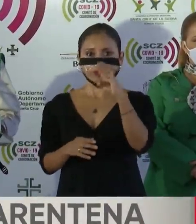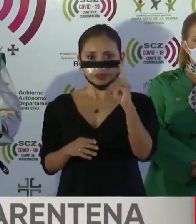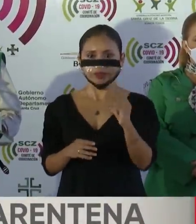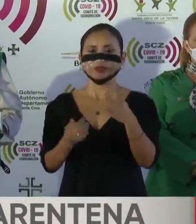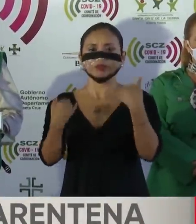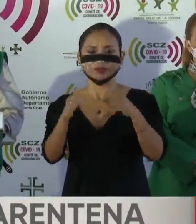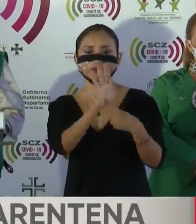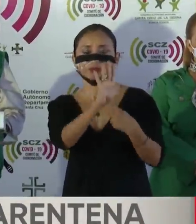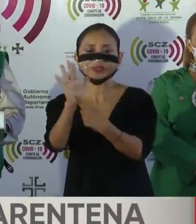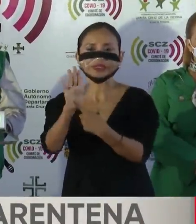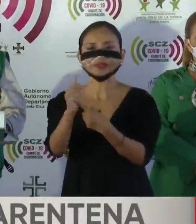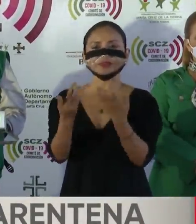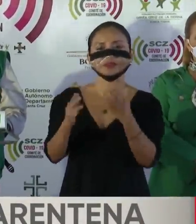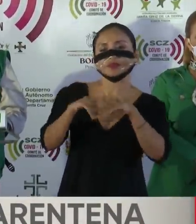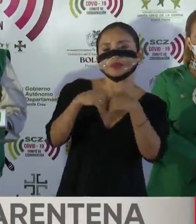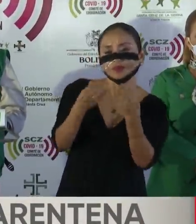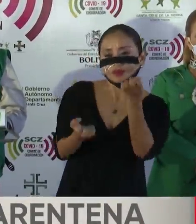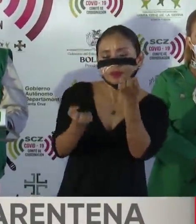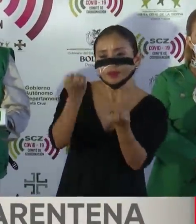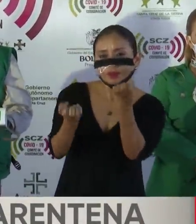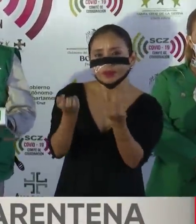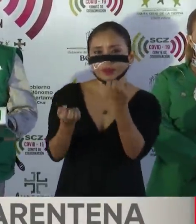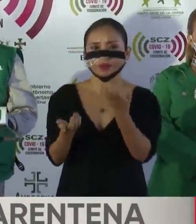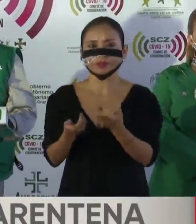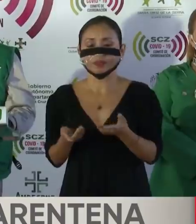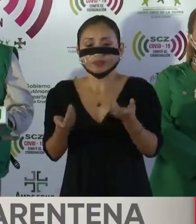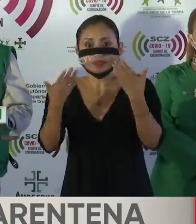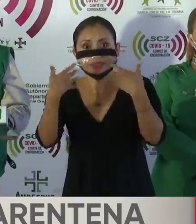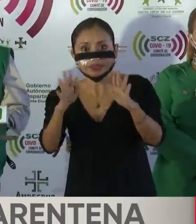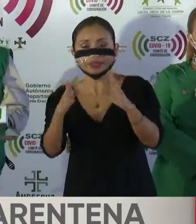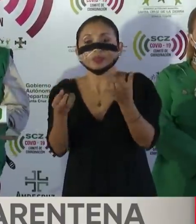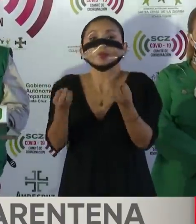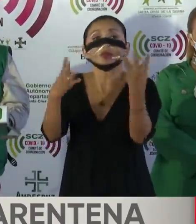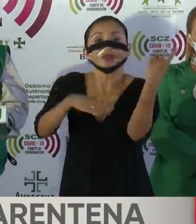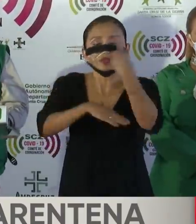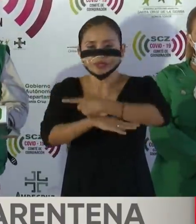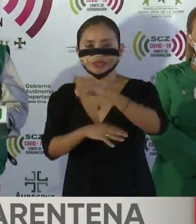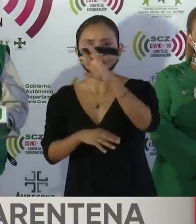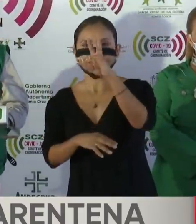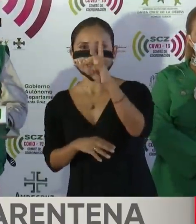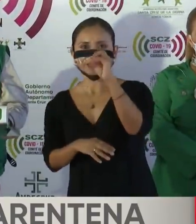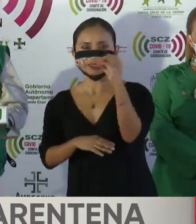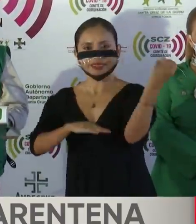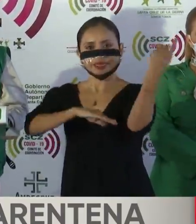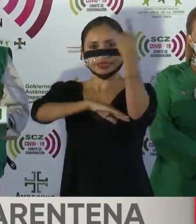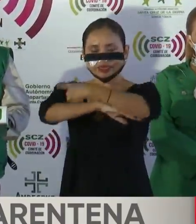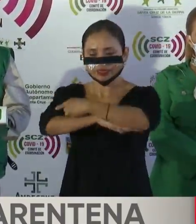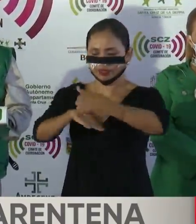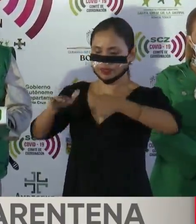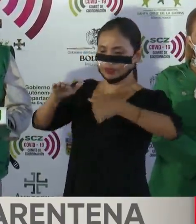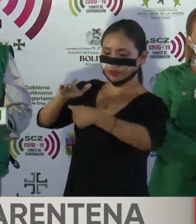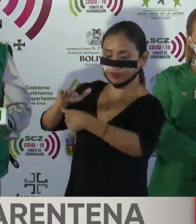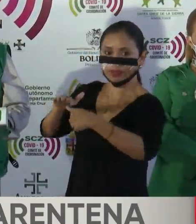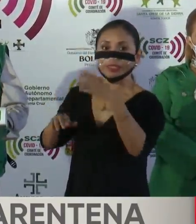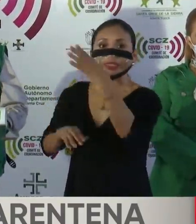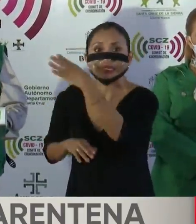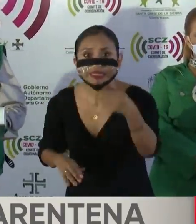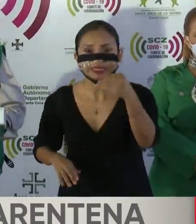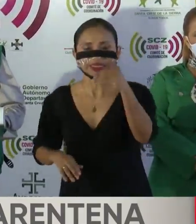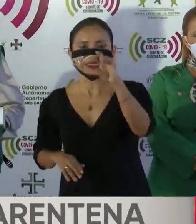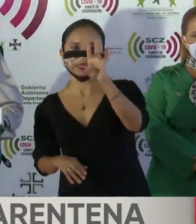una valoración de la misma cuando se cumplen 60 días de la cuarentena y